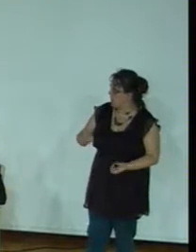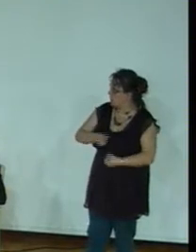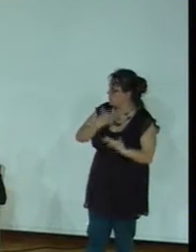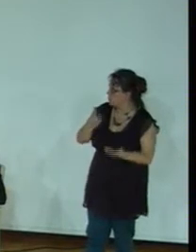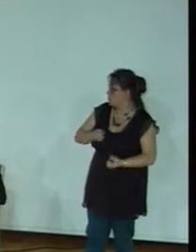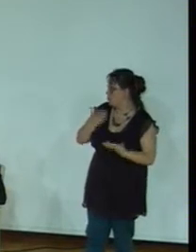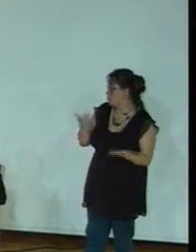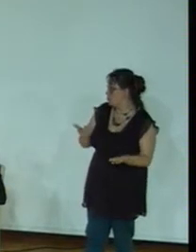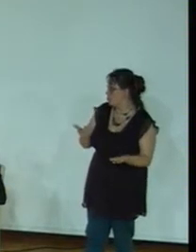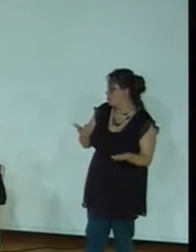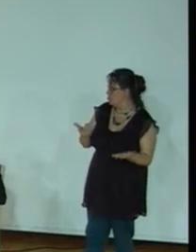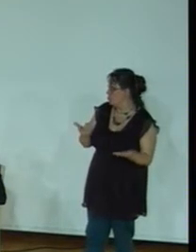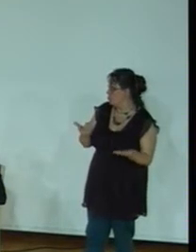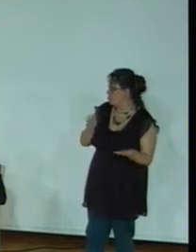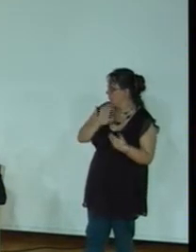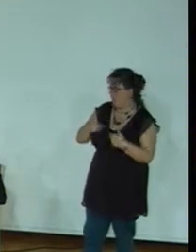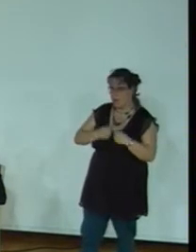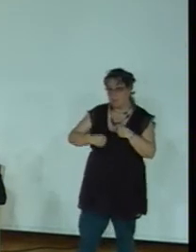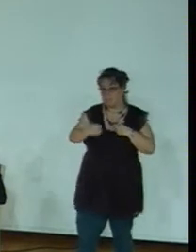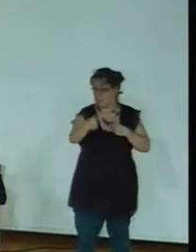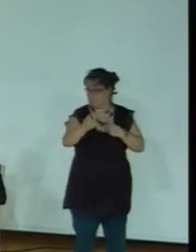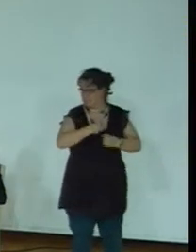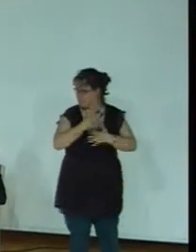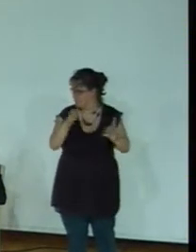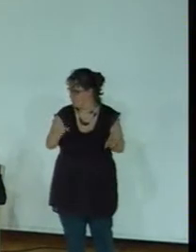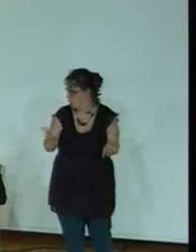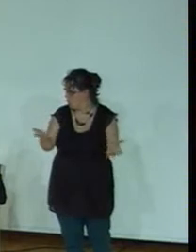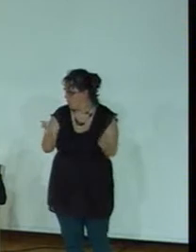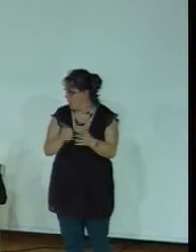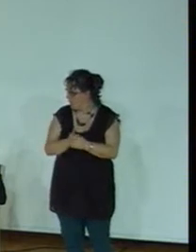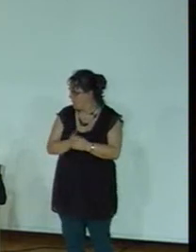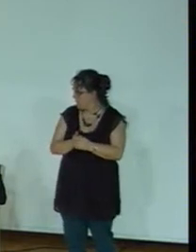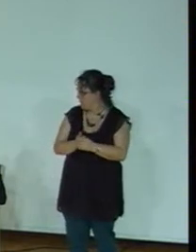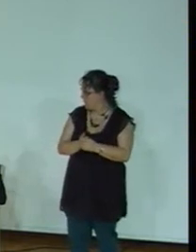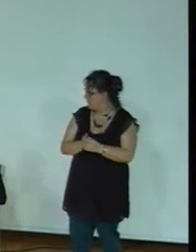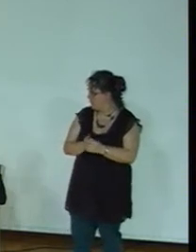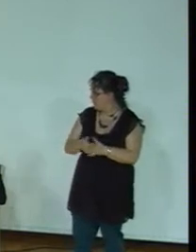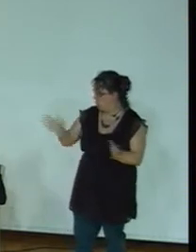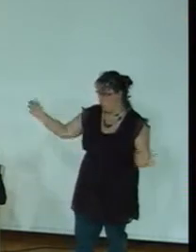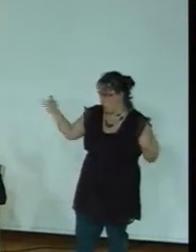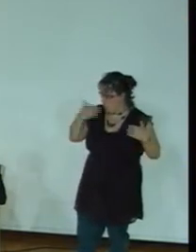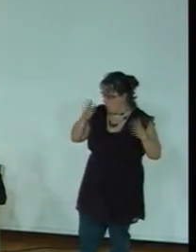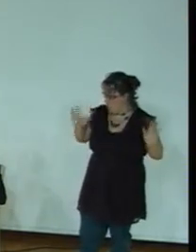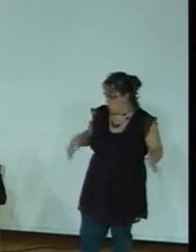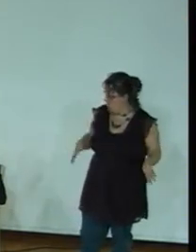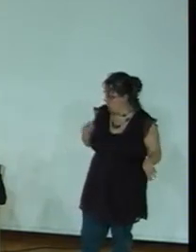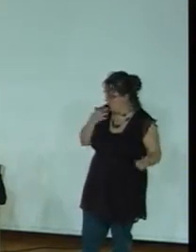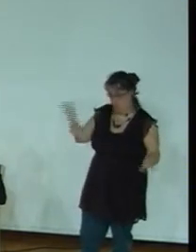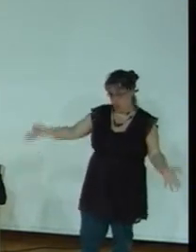dernière chose avant de céder la parole au public. Avec le micro, serait Non, c'est très bien de céder la parole au public.